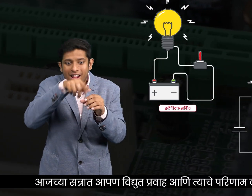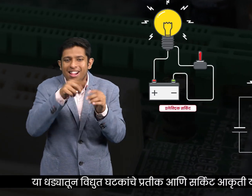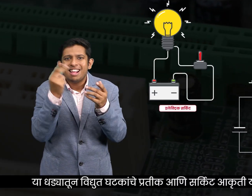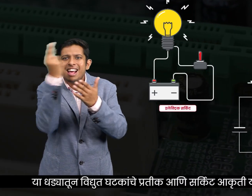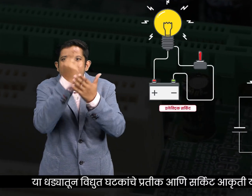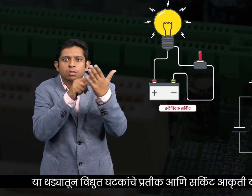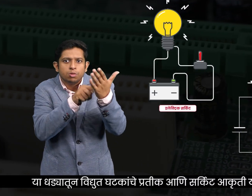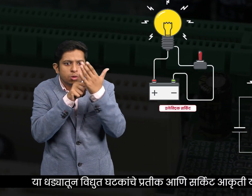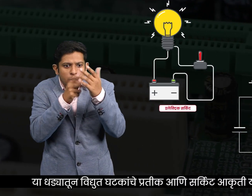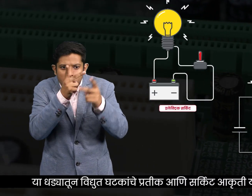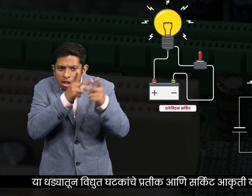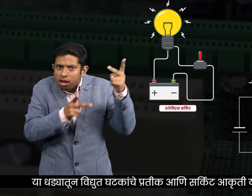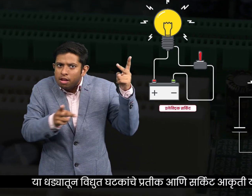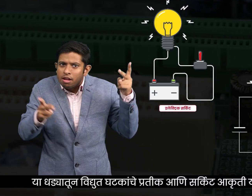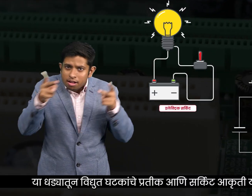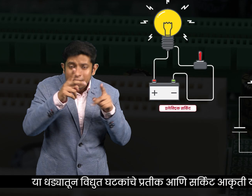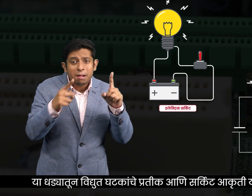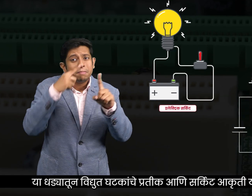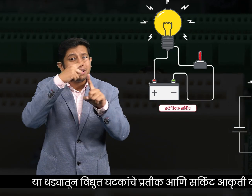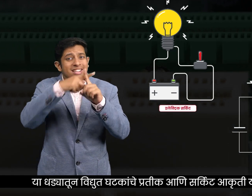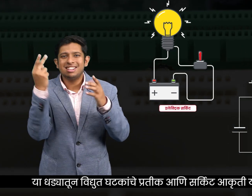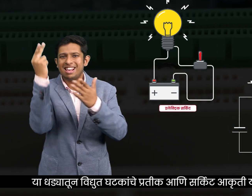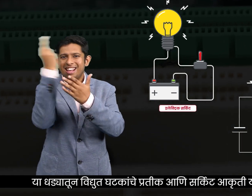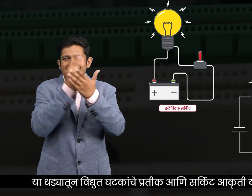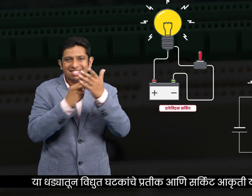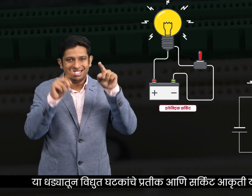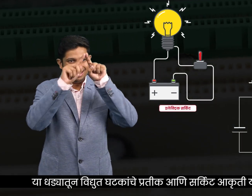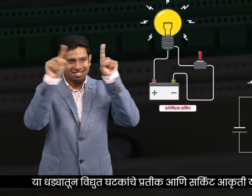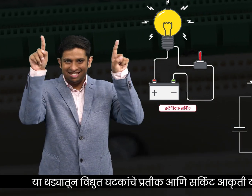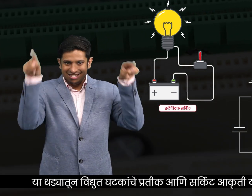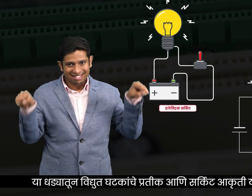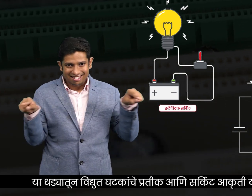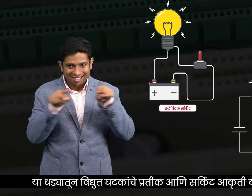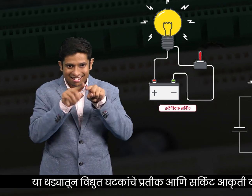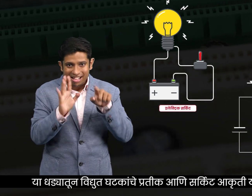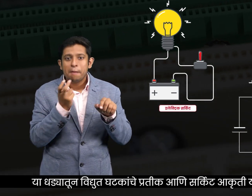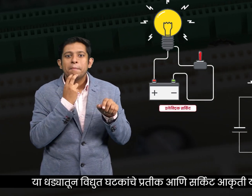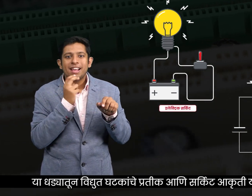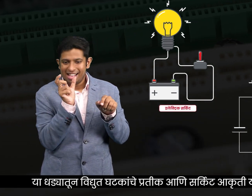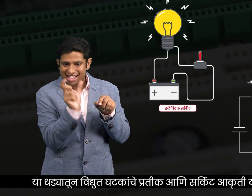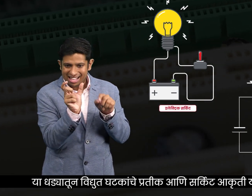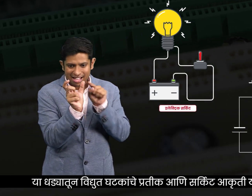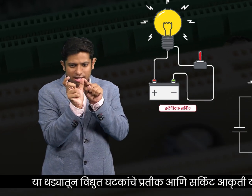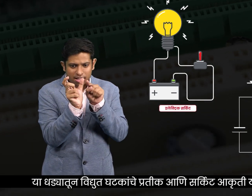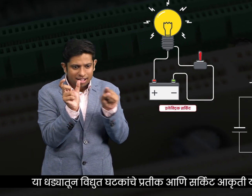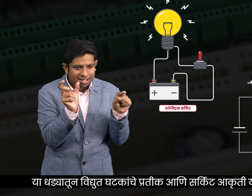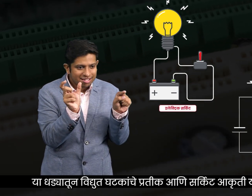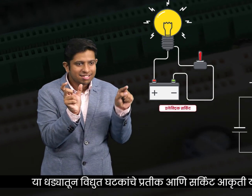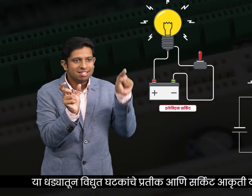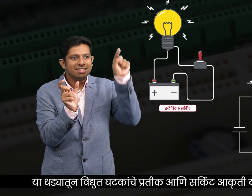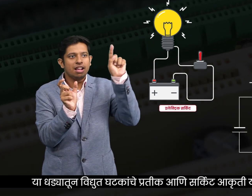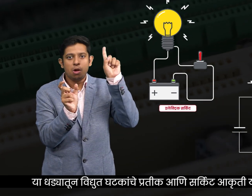या धड्यातून विद्युत घटकांचे प्रतीक आणि सर्किट आकृती याबद्दल शिकूया.